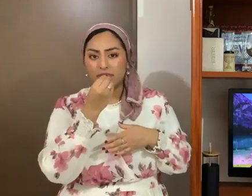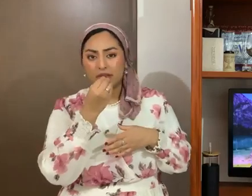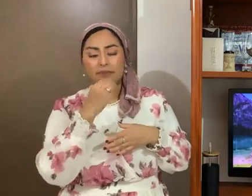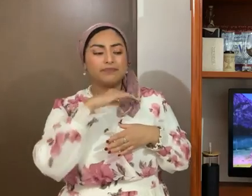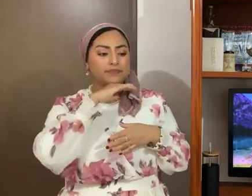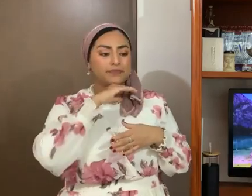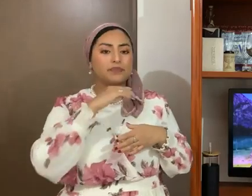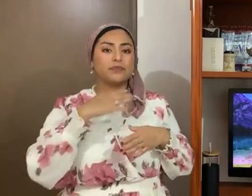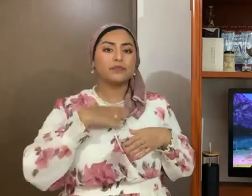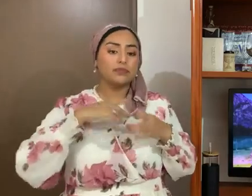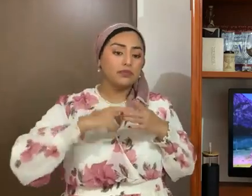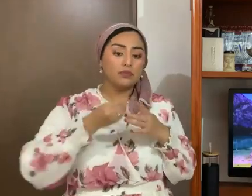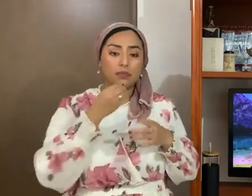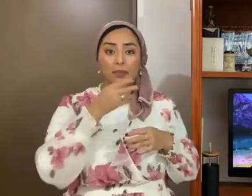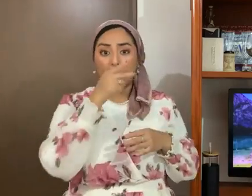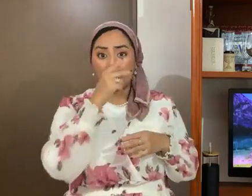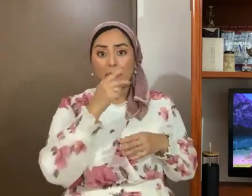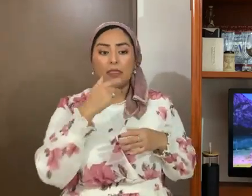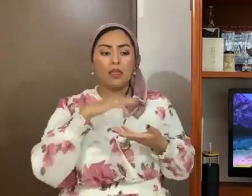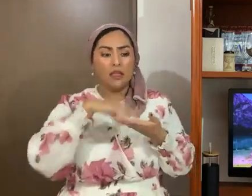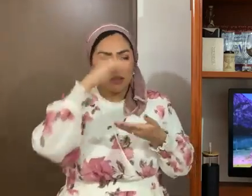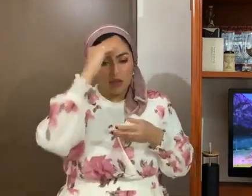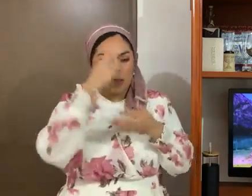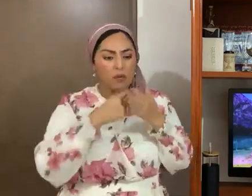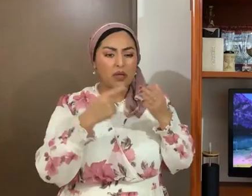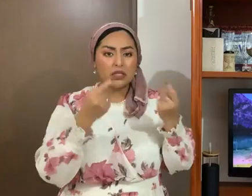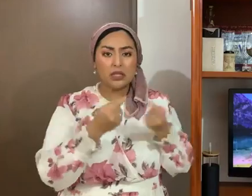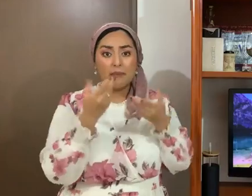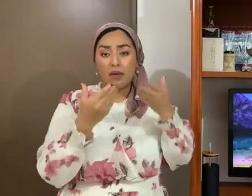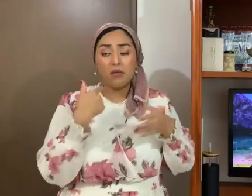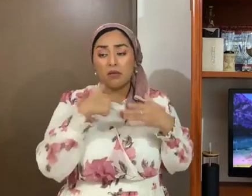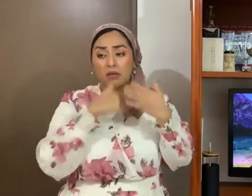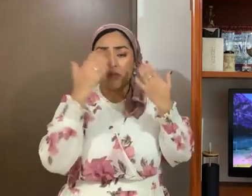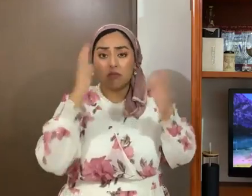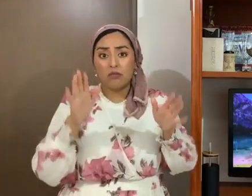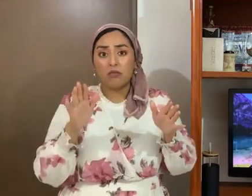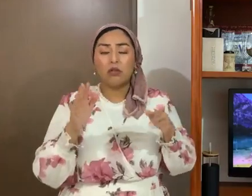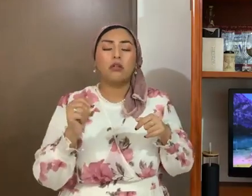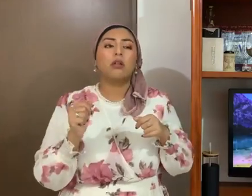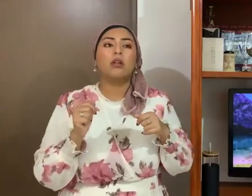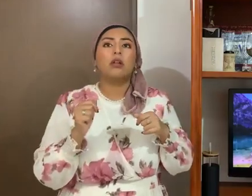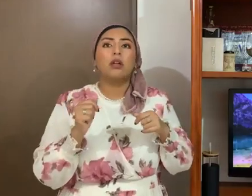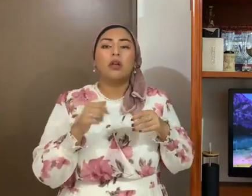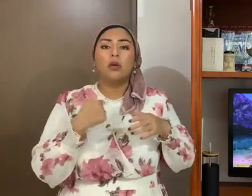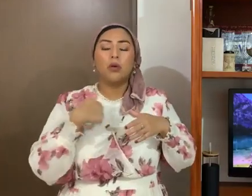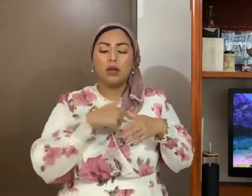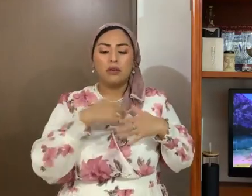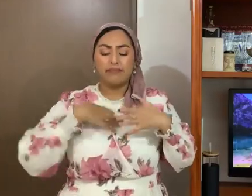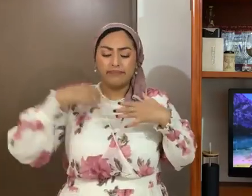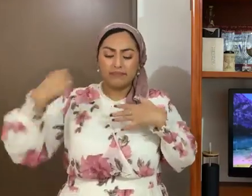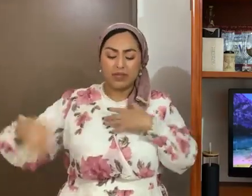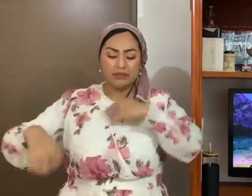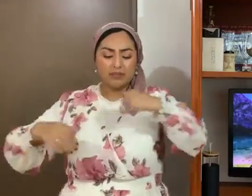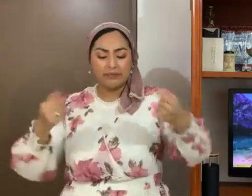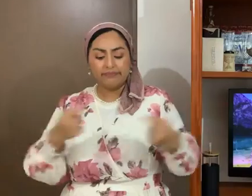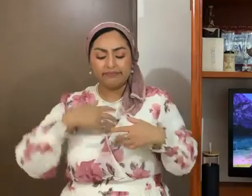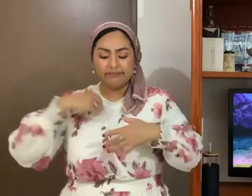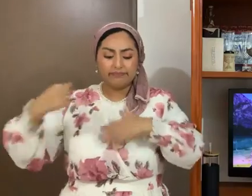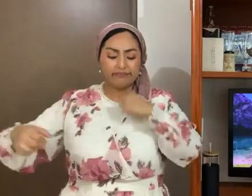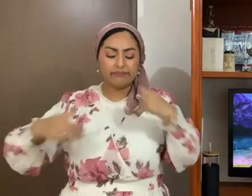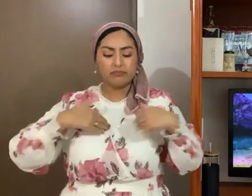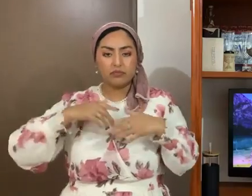kosher, empezamos a aprender sobre cuáles eran los pecados, porque a lo mejor no los conocíamos. Y entonces empezamos a quitar todo eso y a